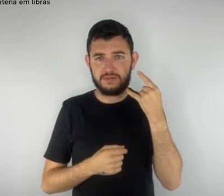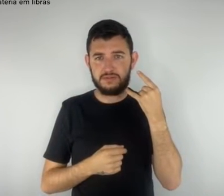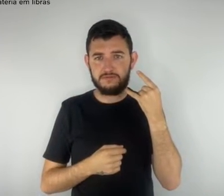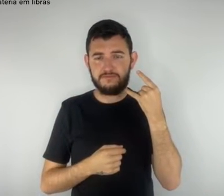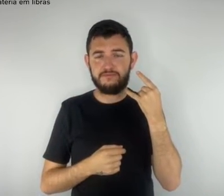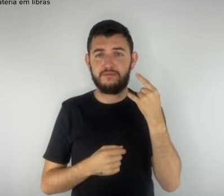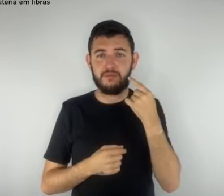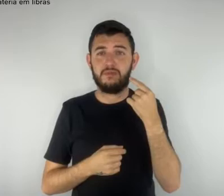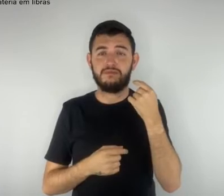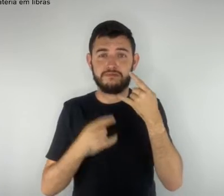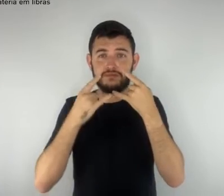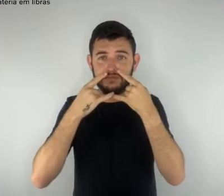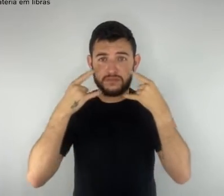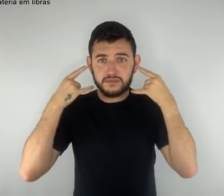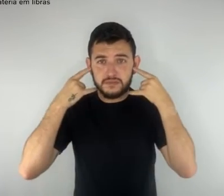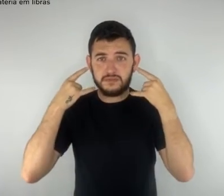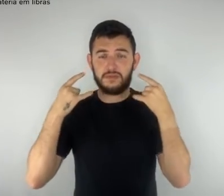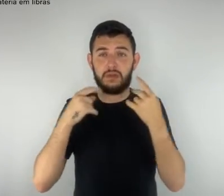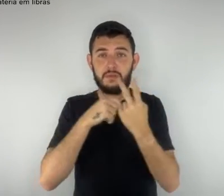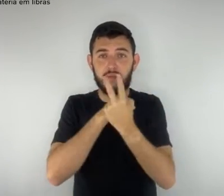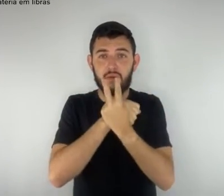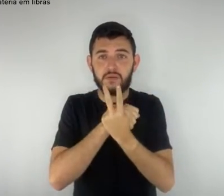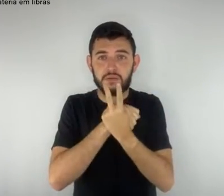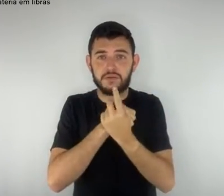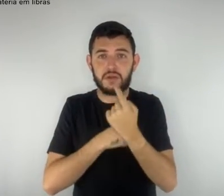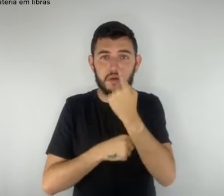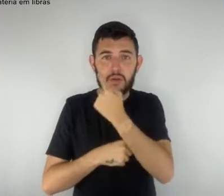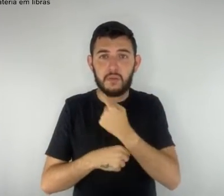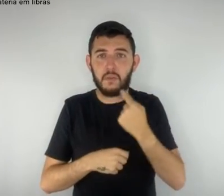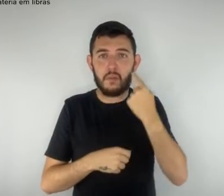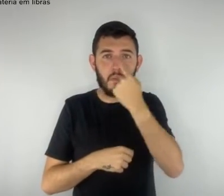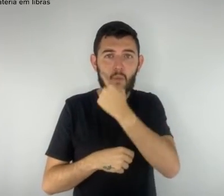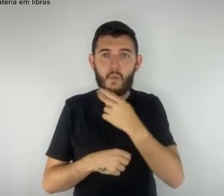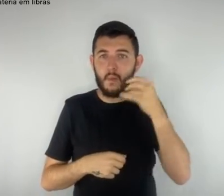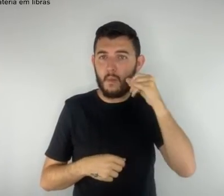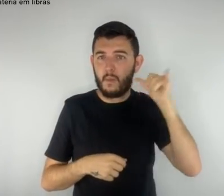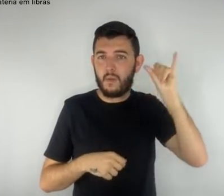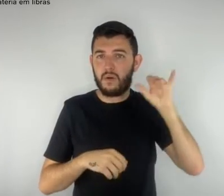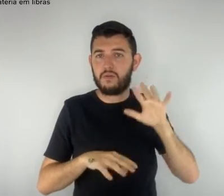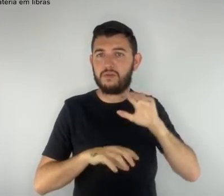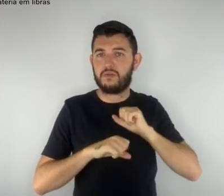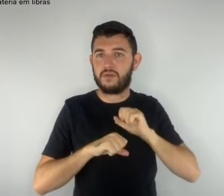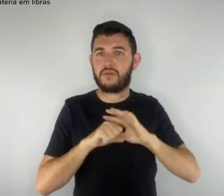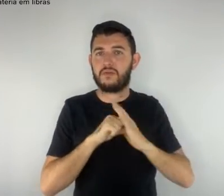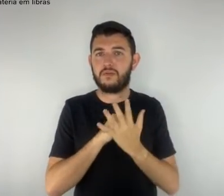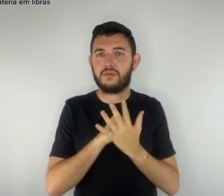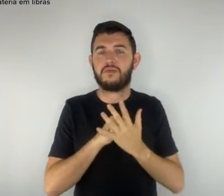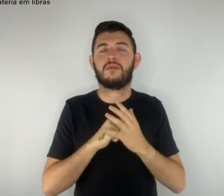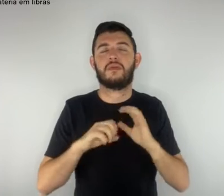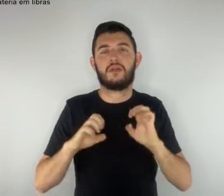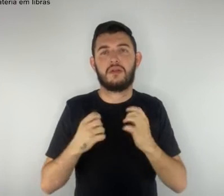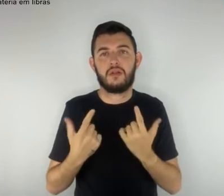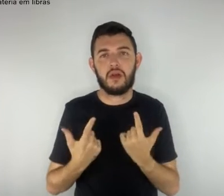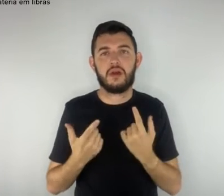boca, evita o contágio, mais ainda se combinado com outros mecanismos, como